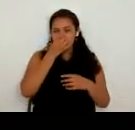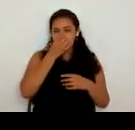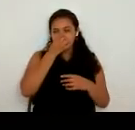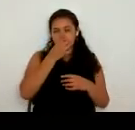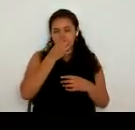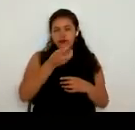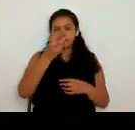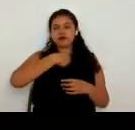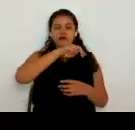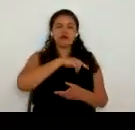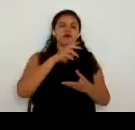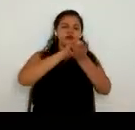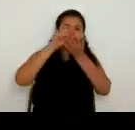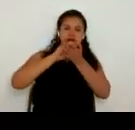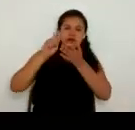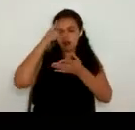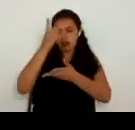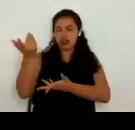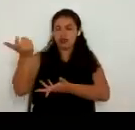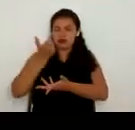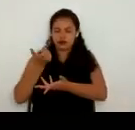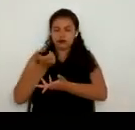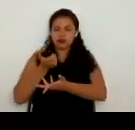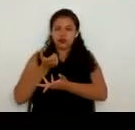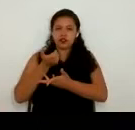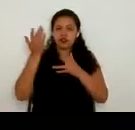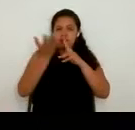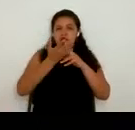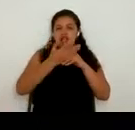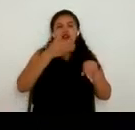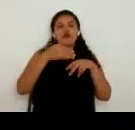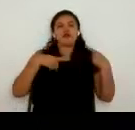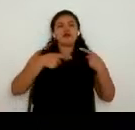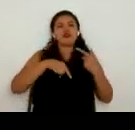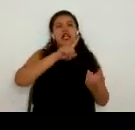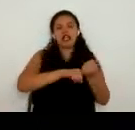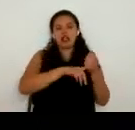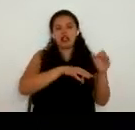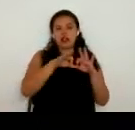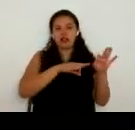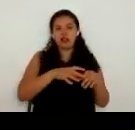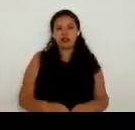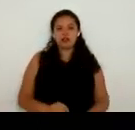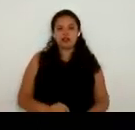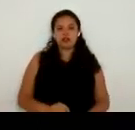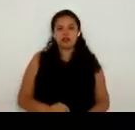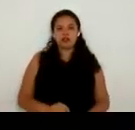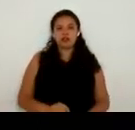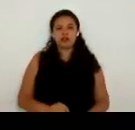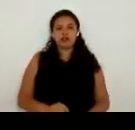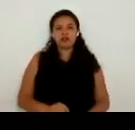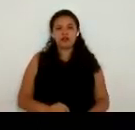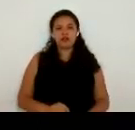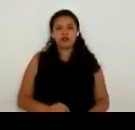sacar si dividimos el ingreso ante el número de integrantes y luego del número en el número de días